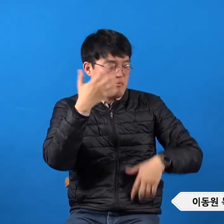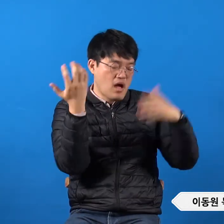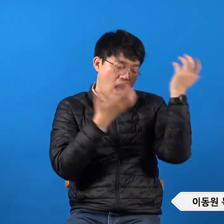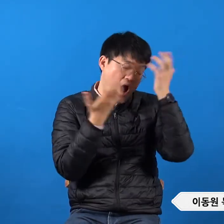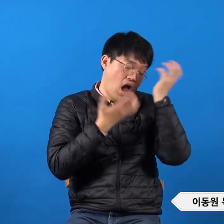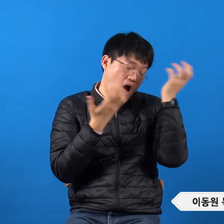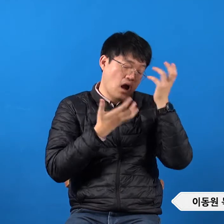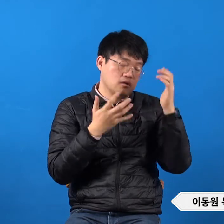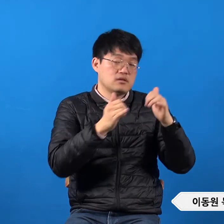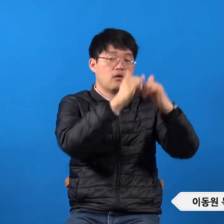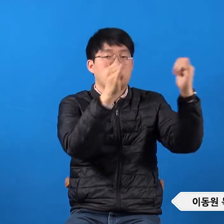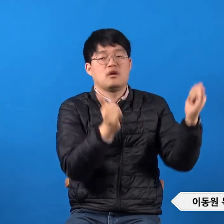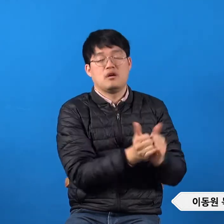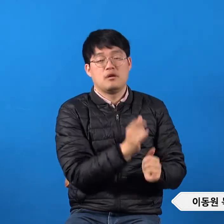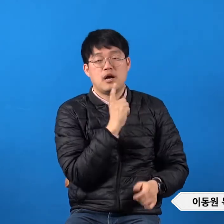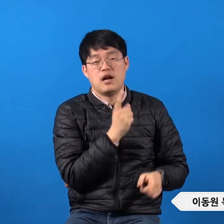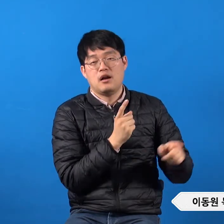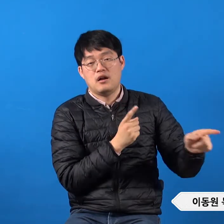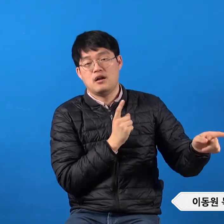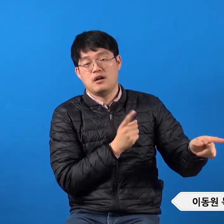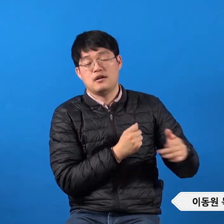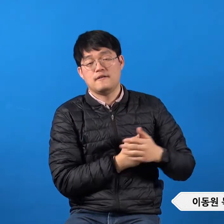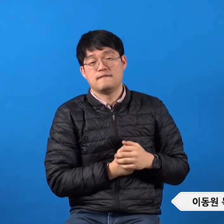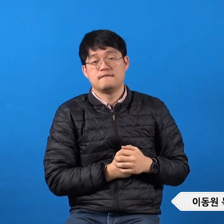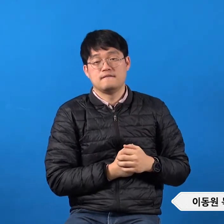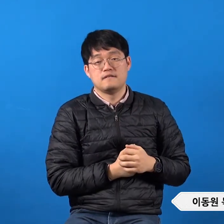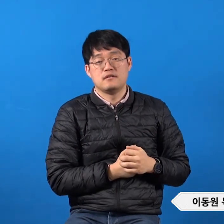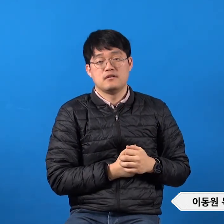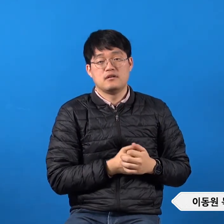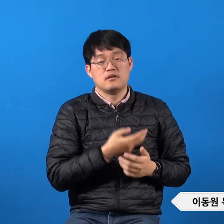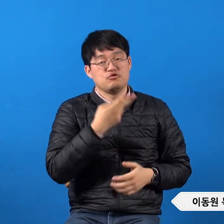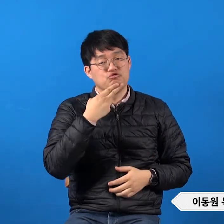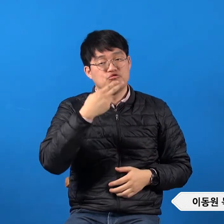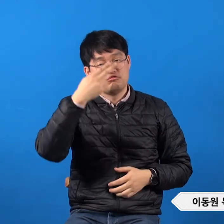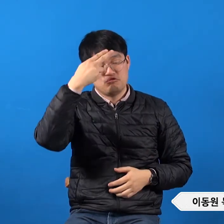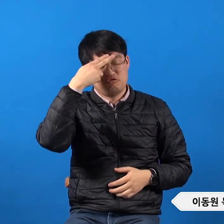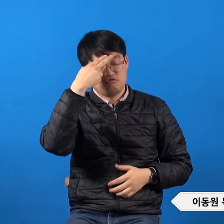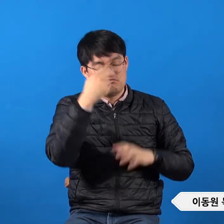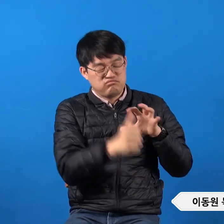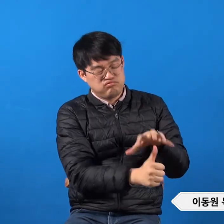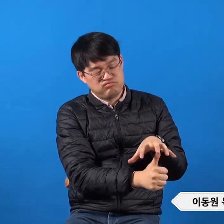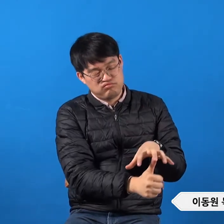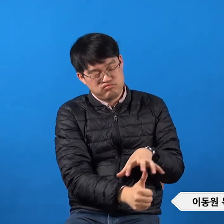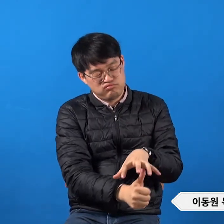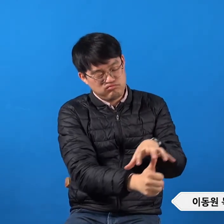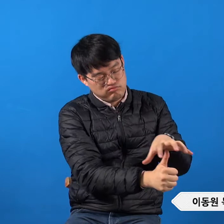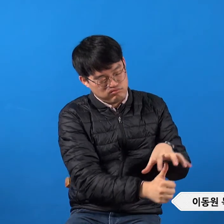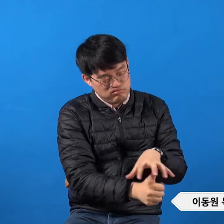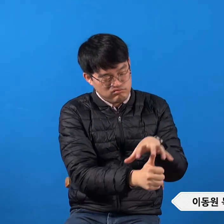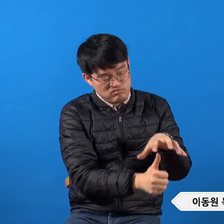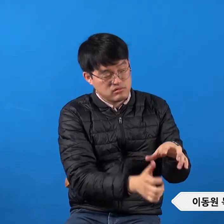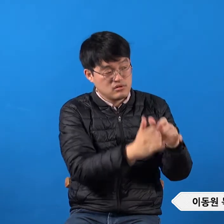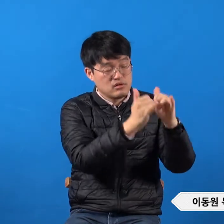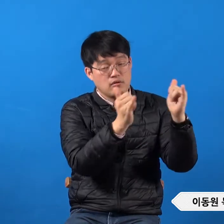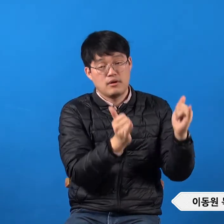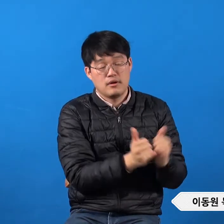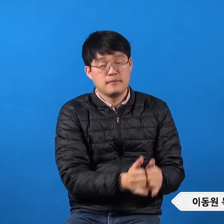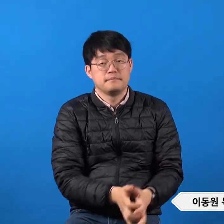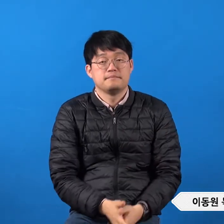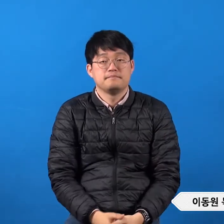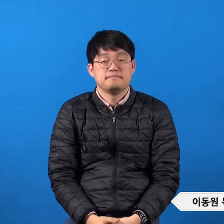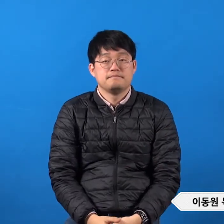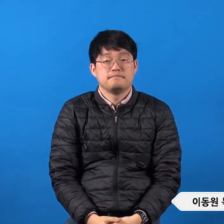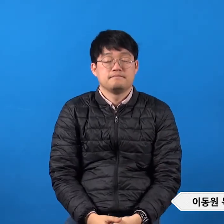미친 사회. 술에 미친 사회. 네, 알코올이 지배하고 있었던 사회.